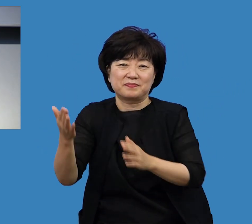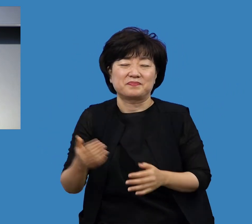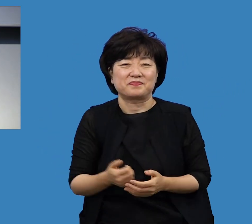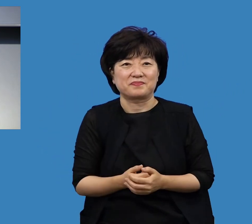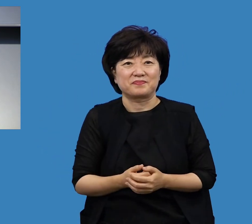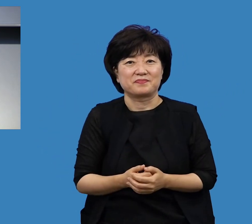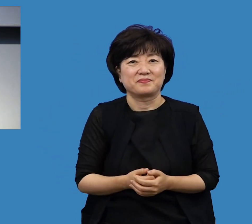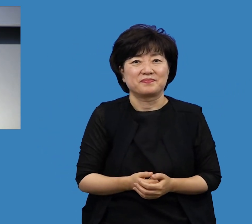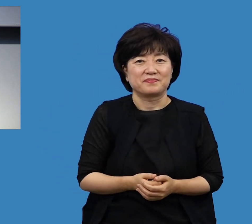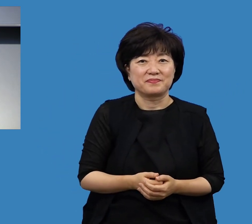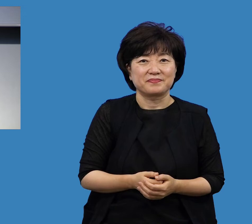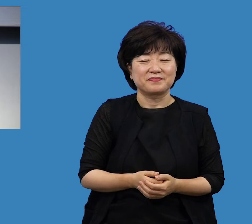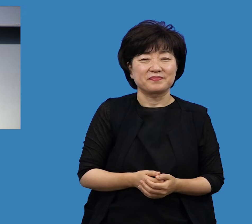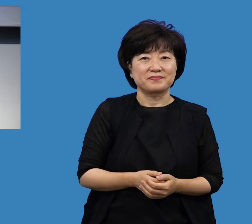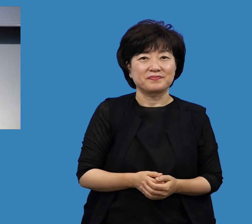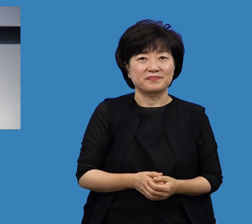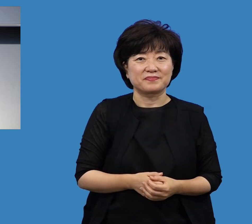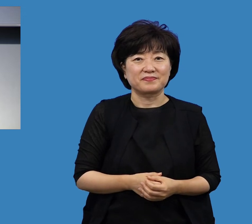여러분